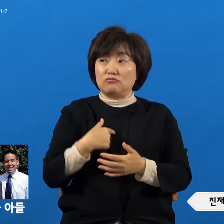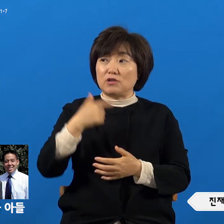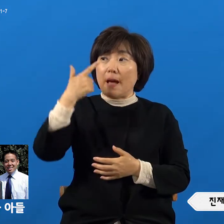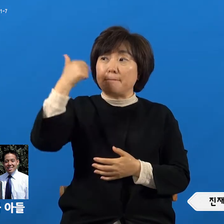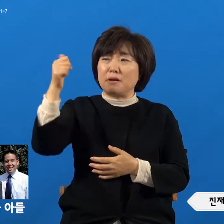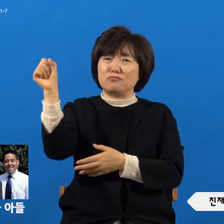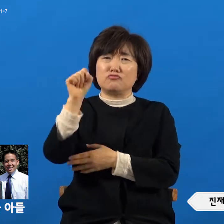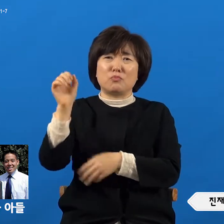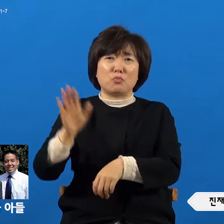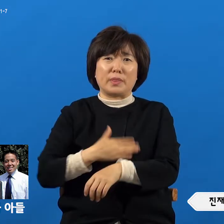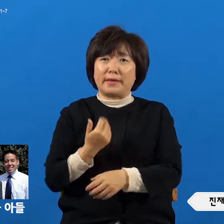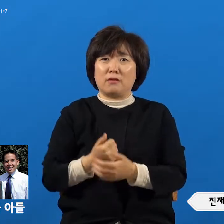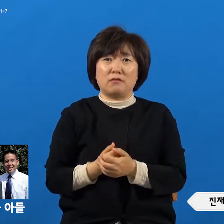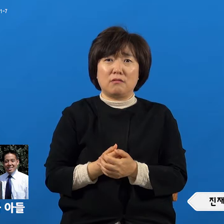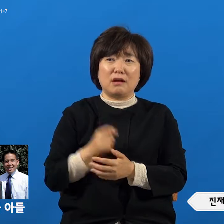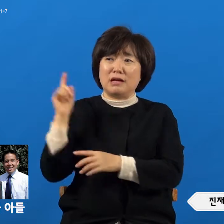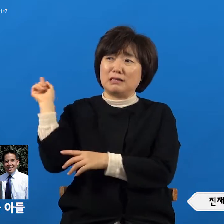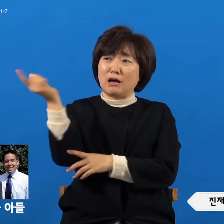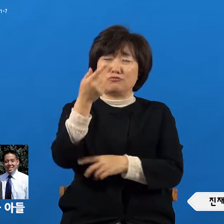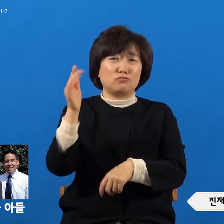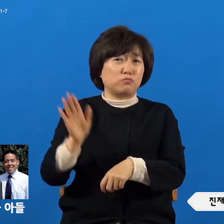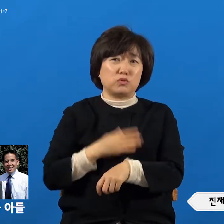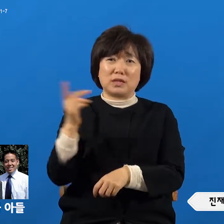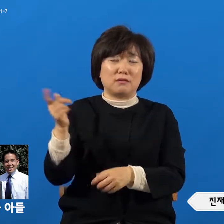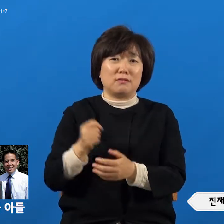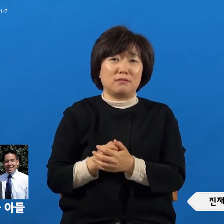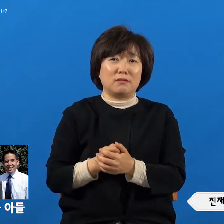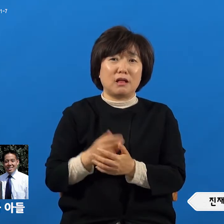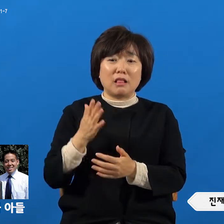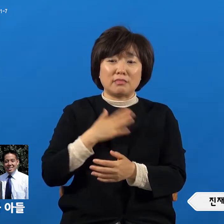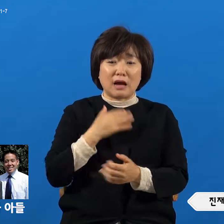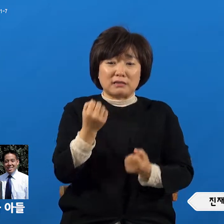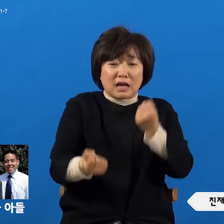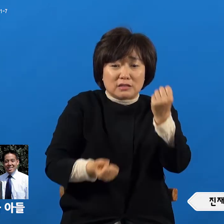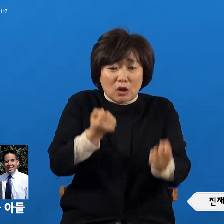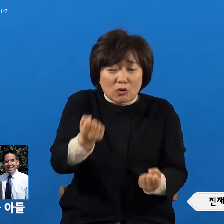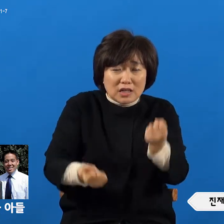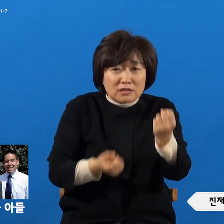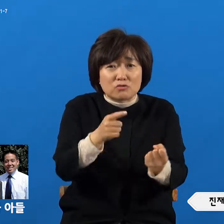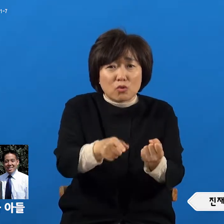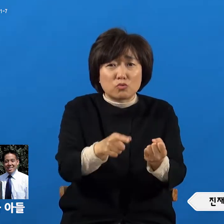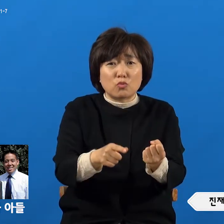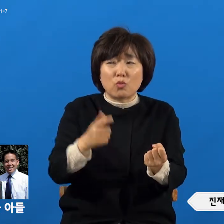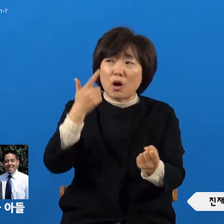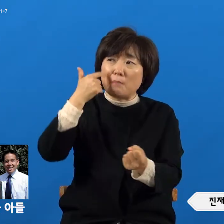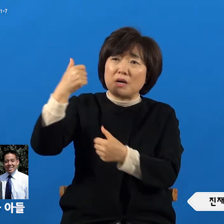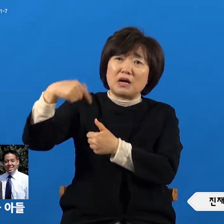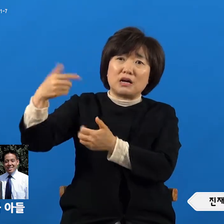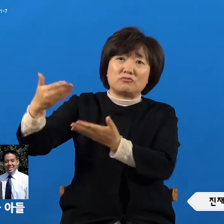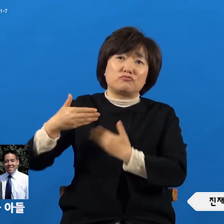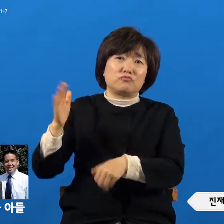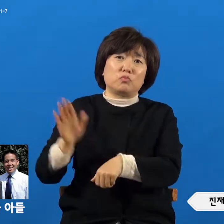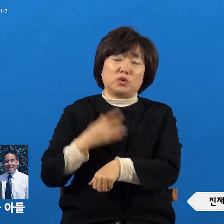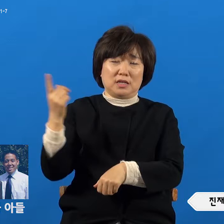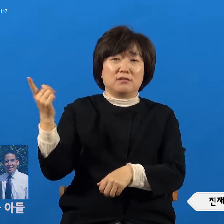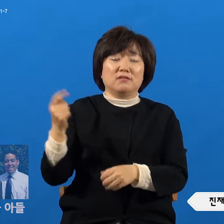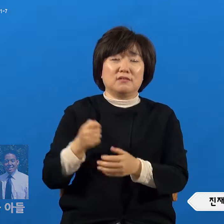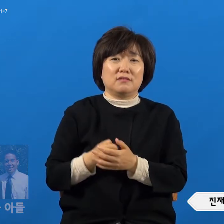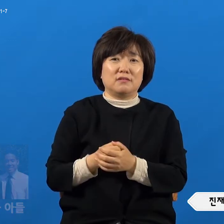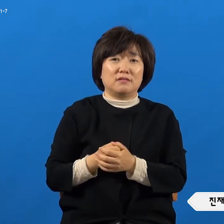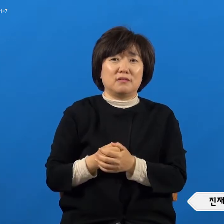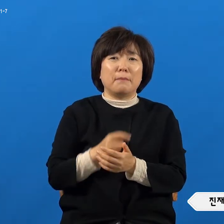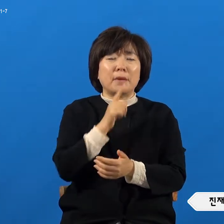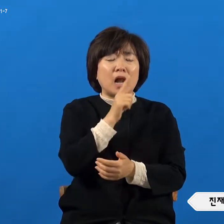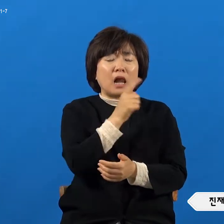운전도 못해요. 야구도 못해요. 그리고 내가 자전거 타는 것도 못 가르쳐줘요. 이